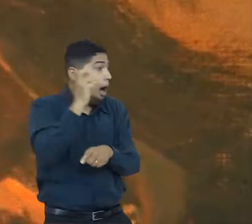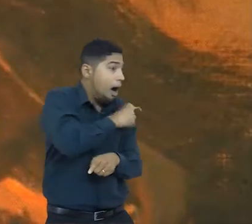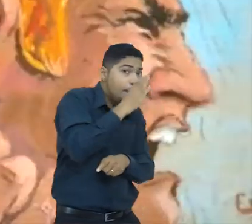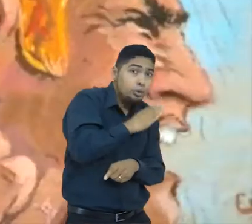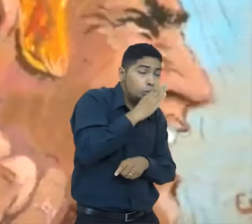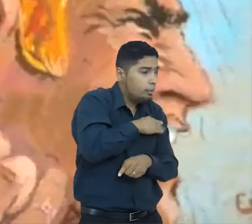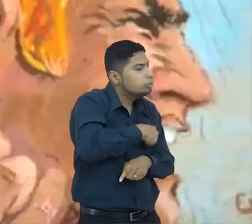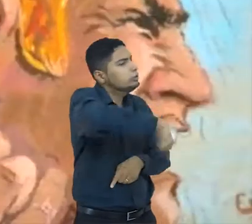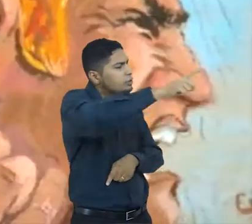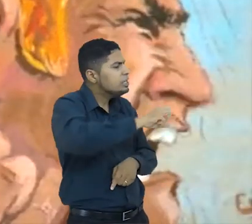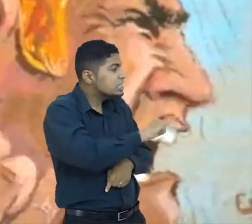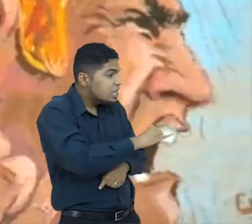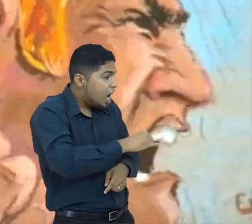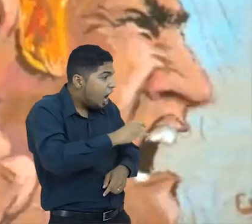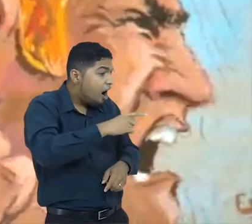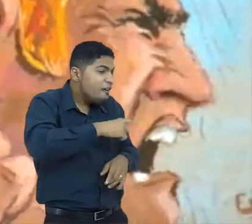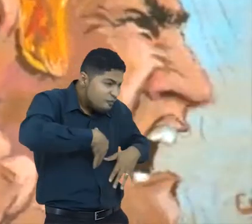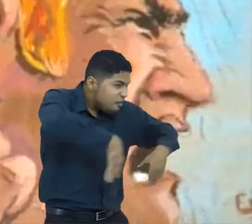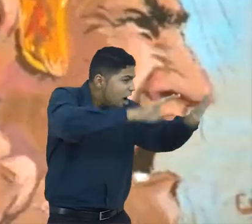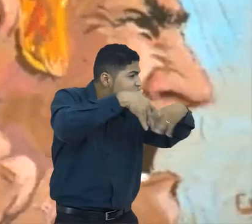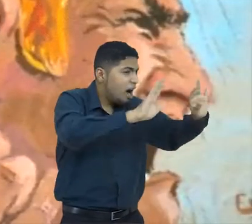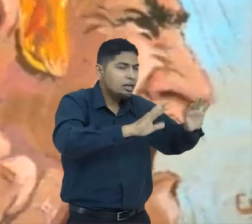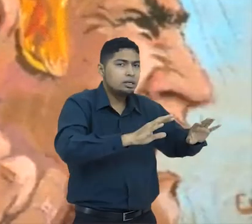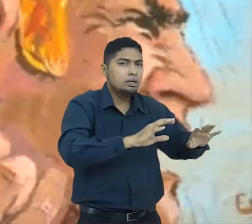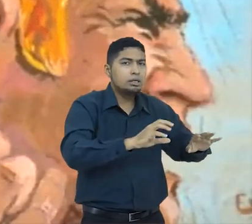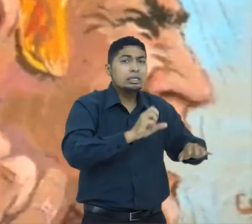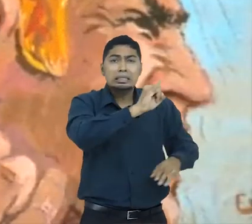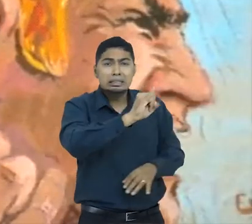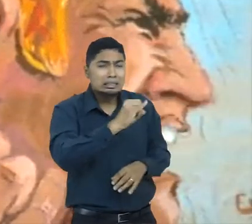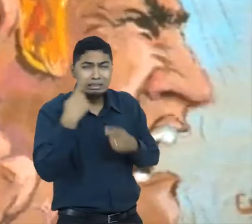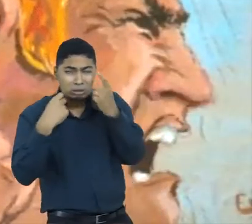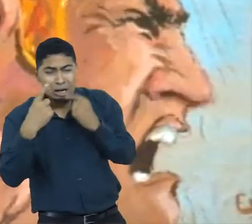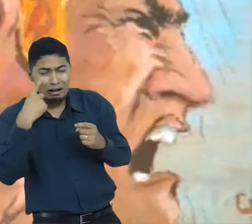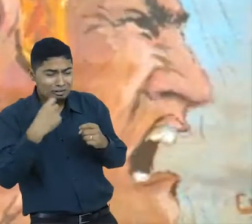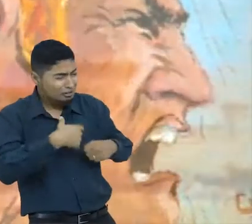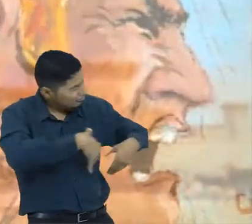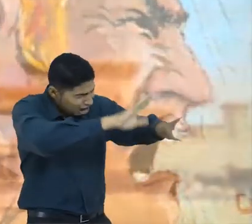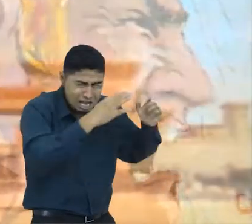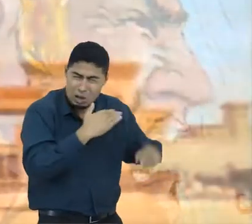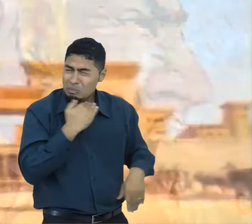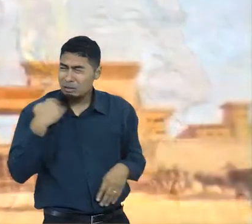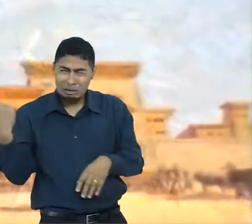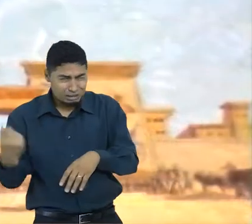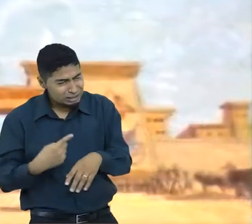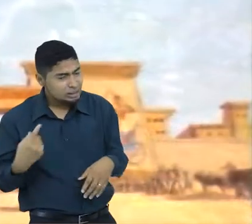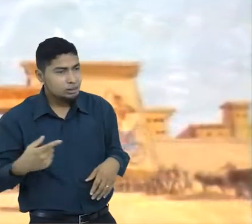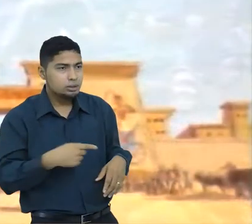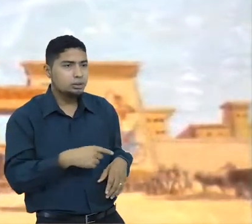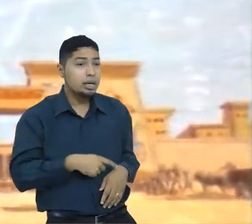mais rápido possível. Se vocês não forem embora, todos nós morreremos, eles choravam. Na saída, os